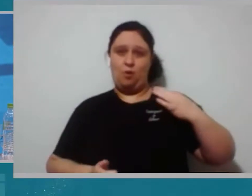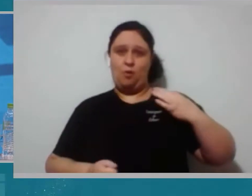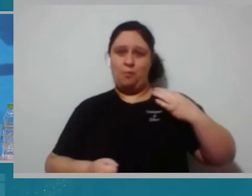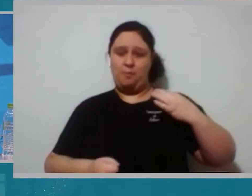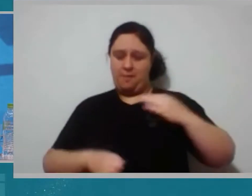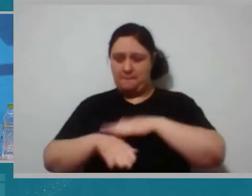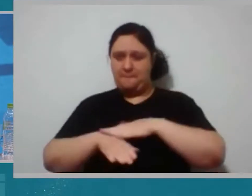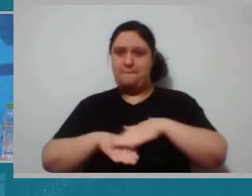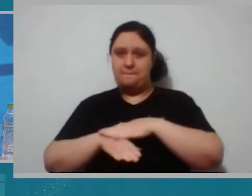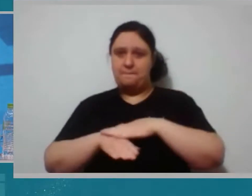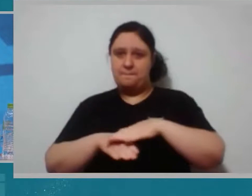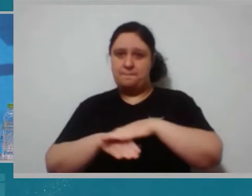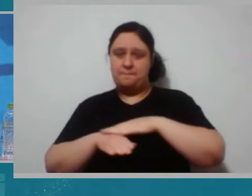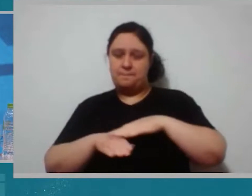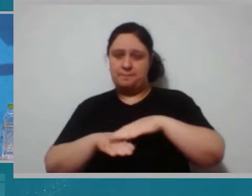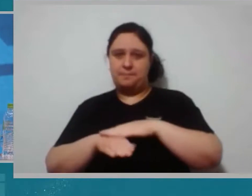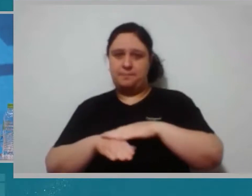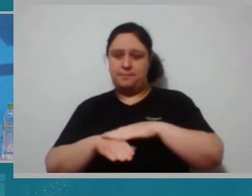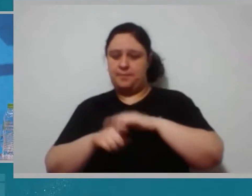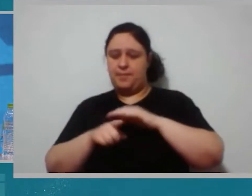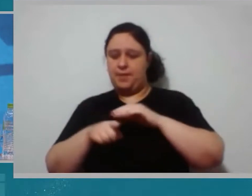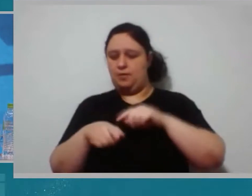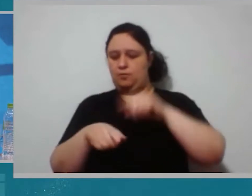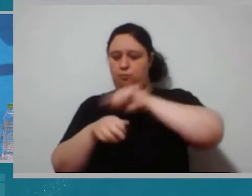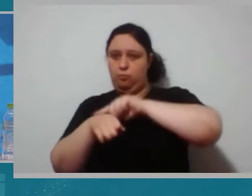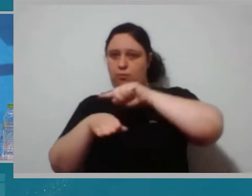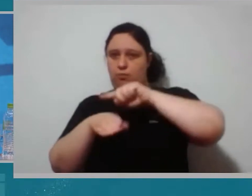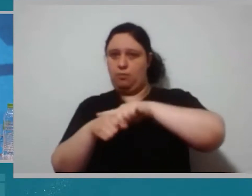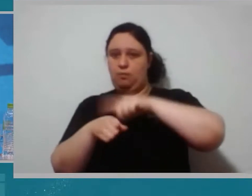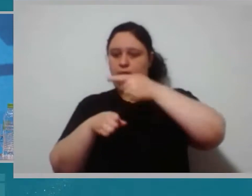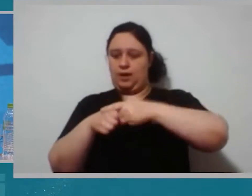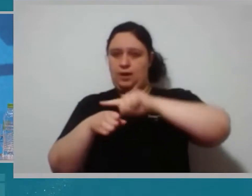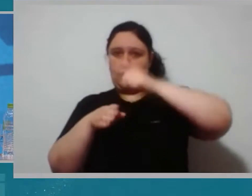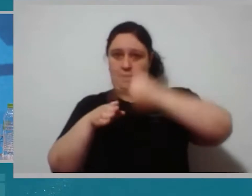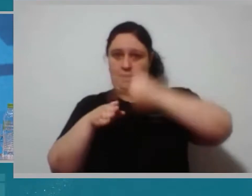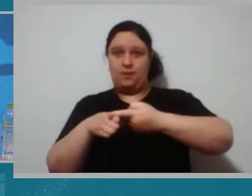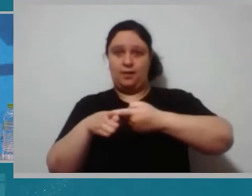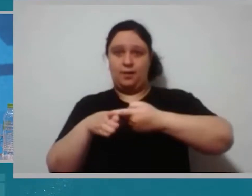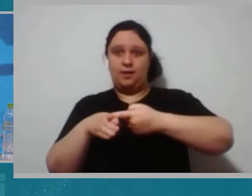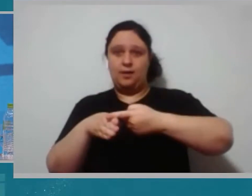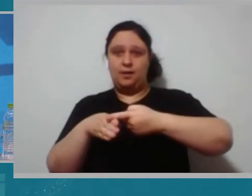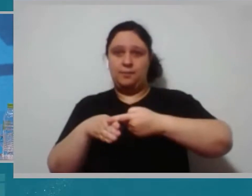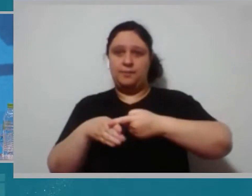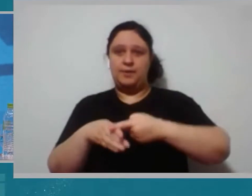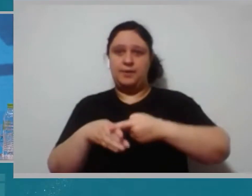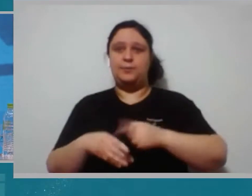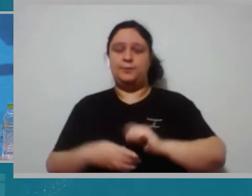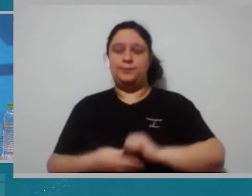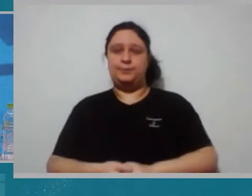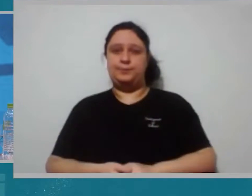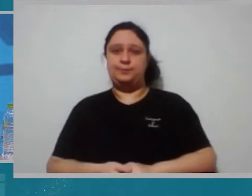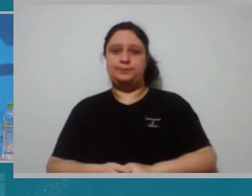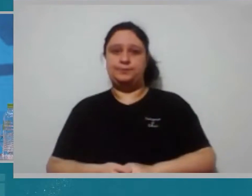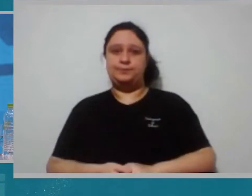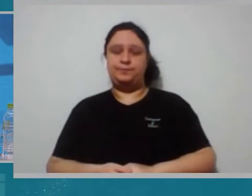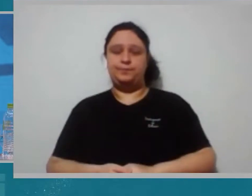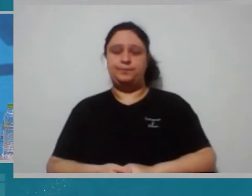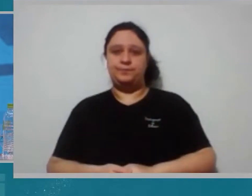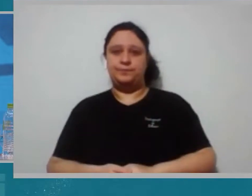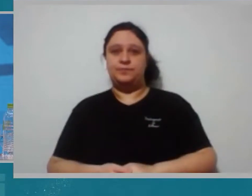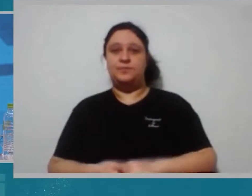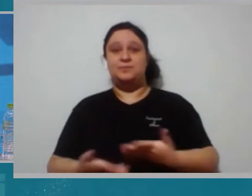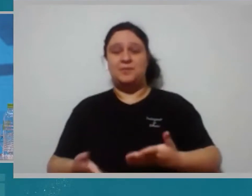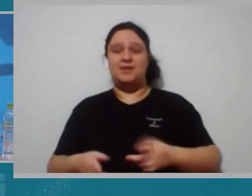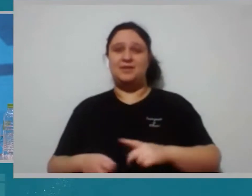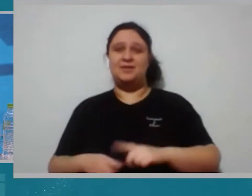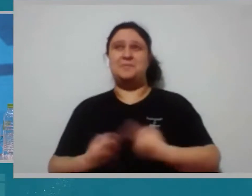couro. Bom, o sacerdócio tem sua vestimenta, e era